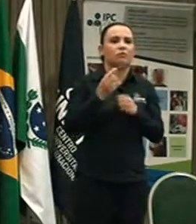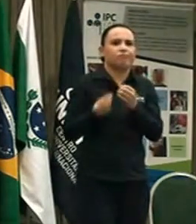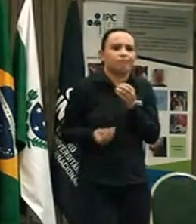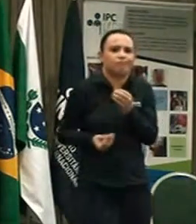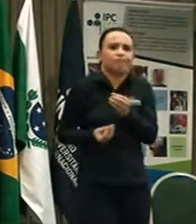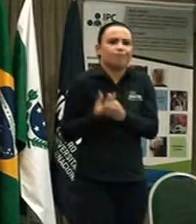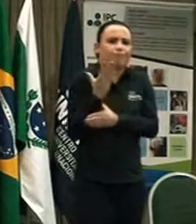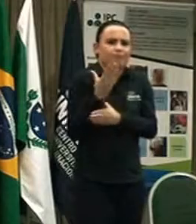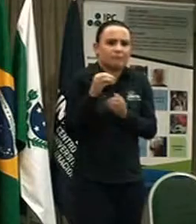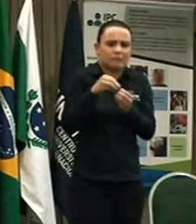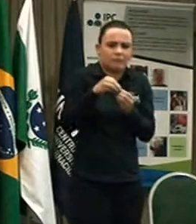foi criado,